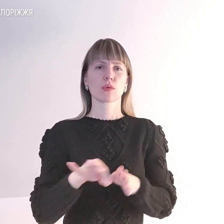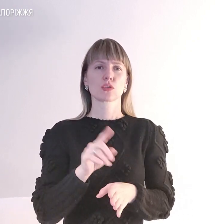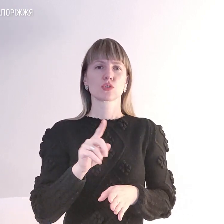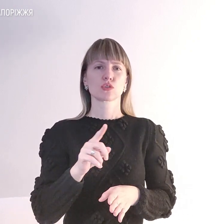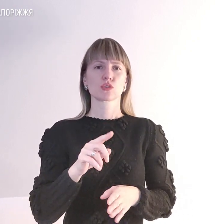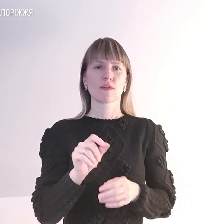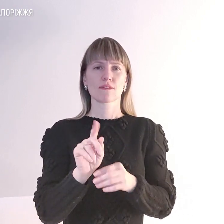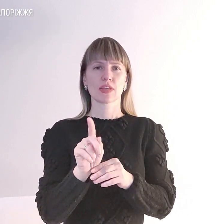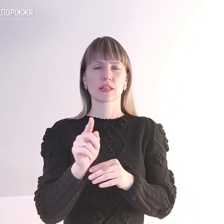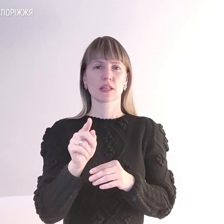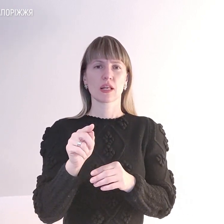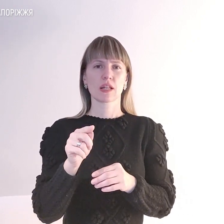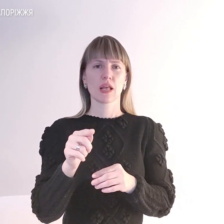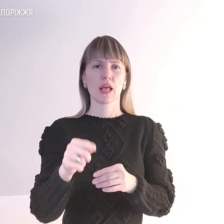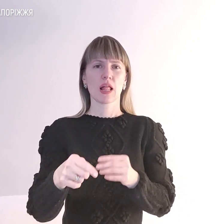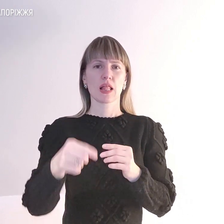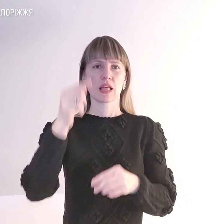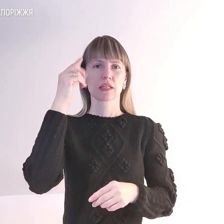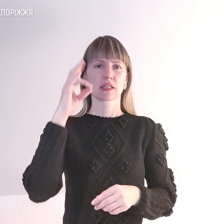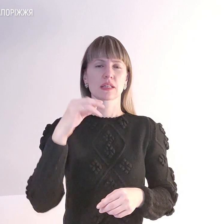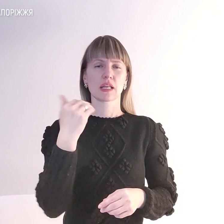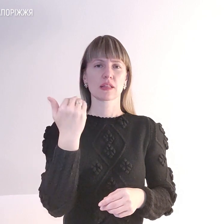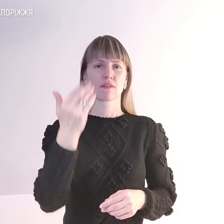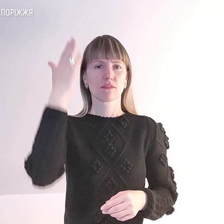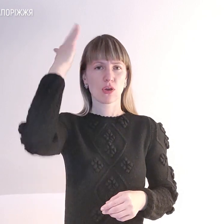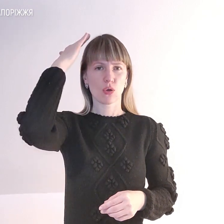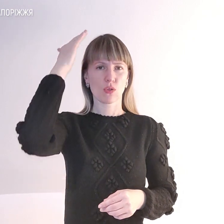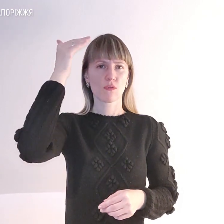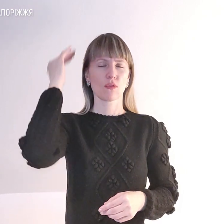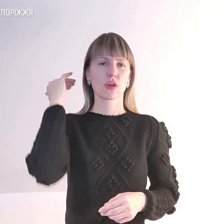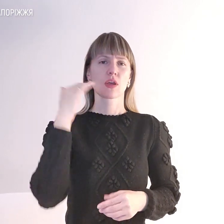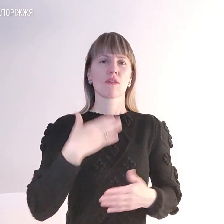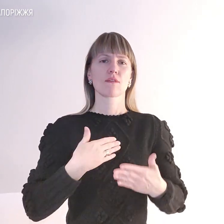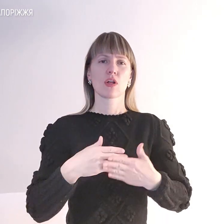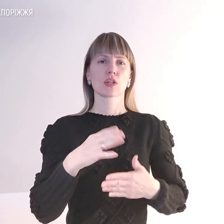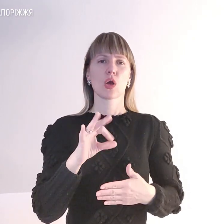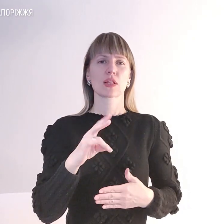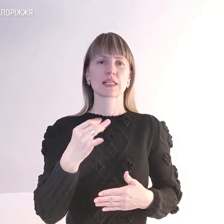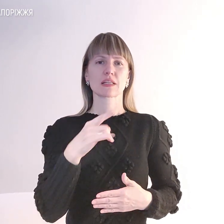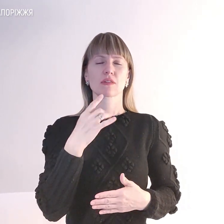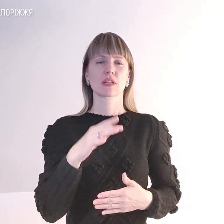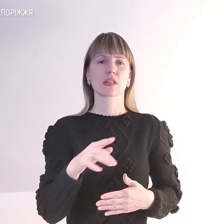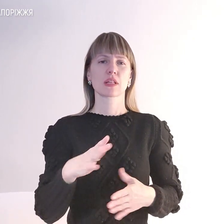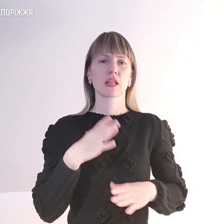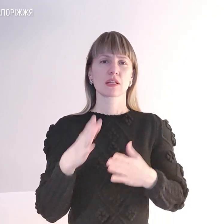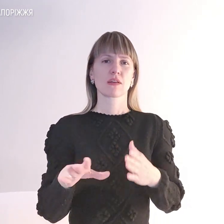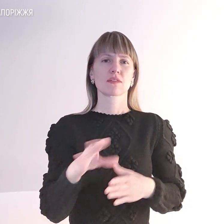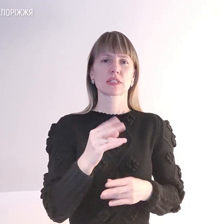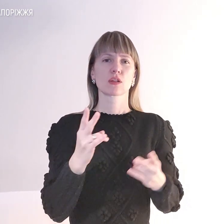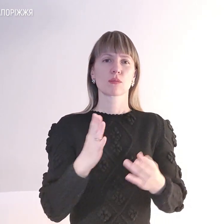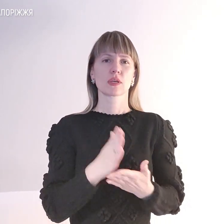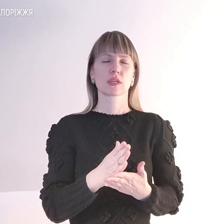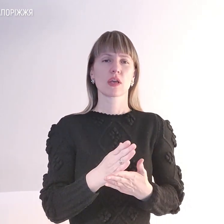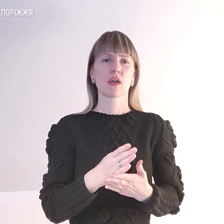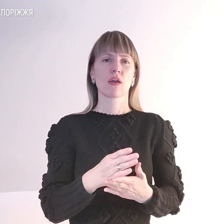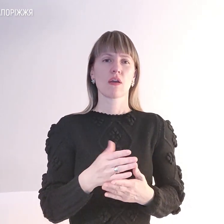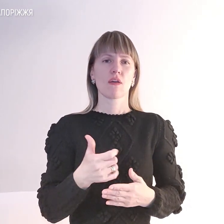фітиль летить над вами. Волонтер Олексій додає, що на базі тренувань є все необхідне – вогнегасник, суміш для